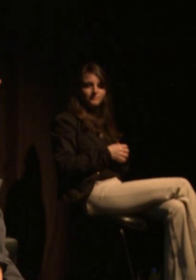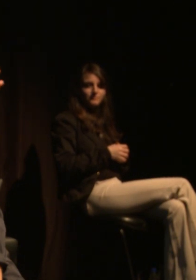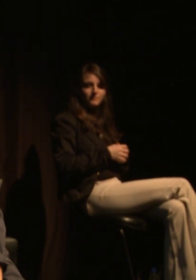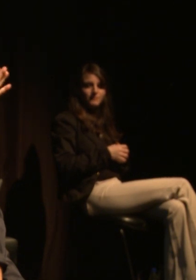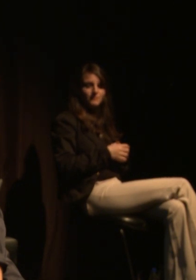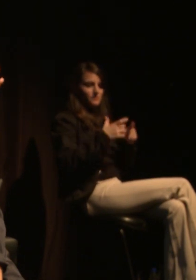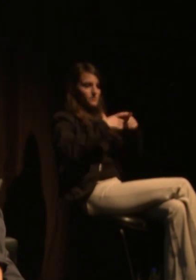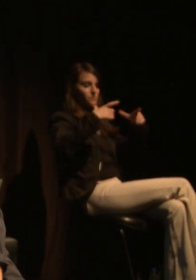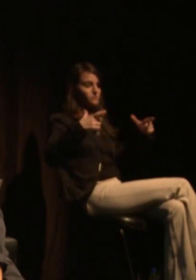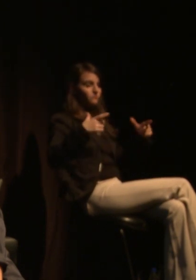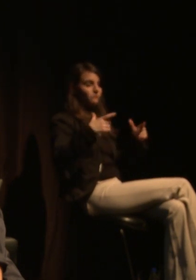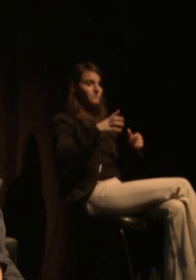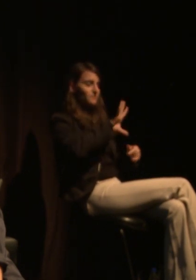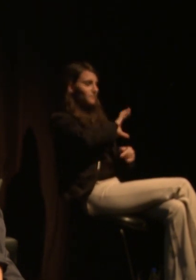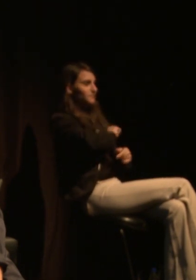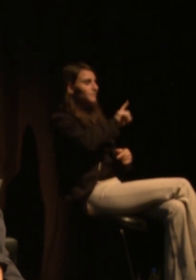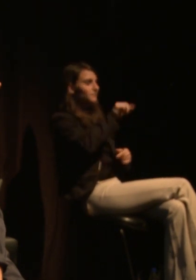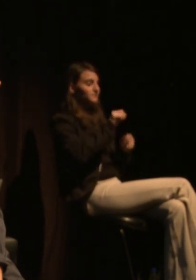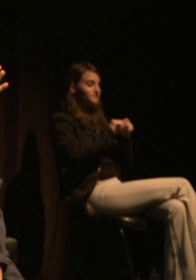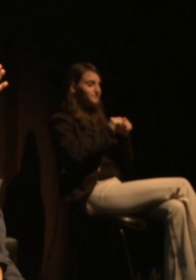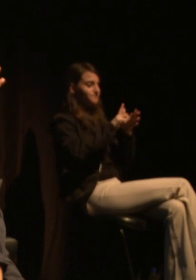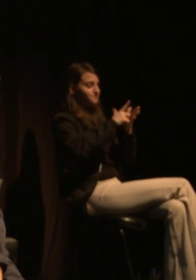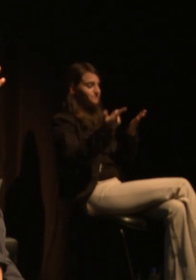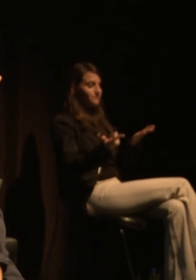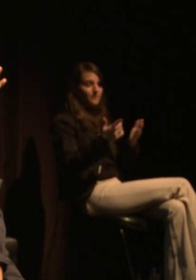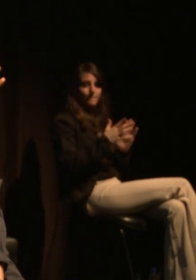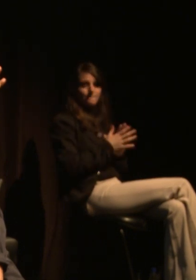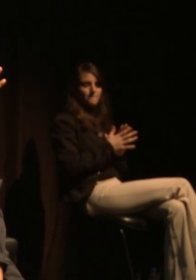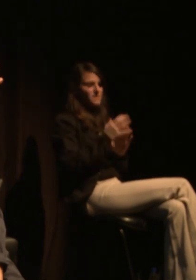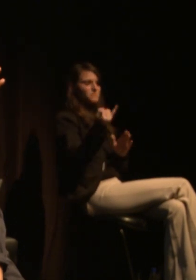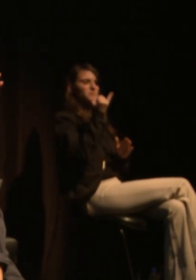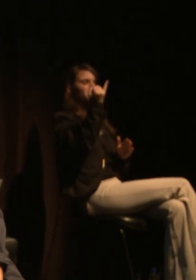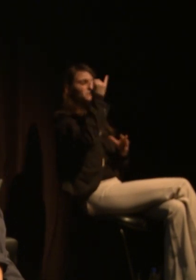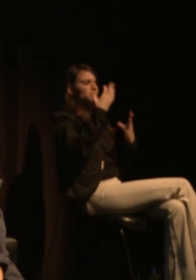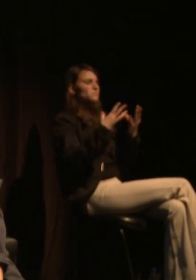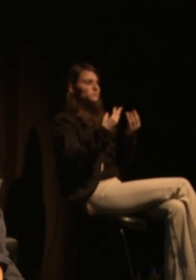O grande tesão era dar a manchete. Manchete era uma coisa importante.